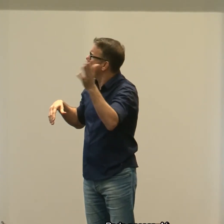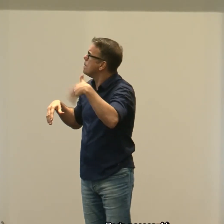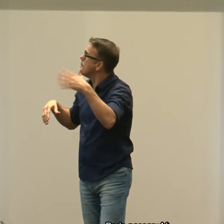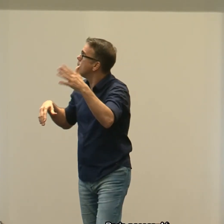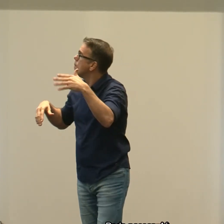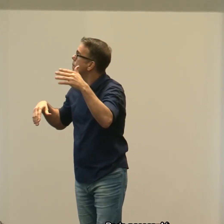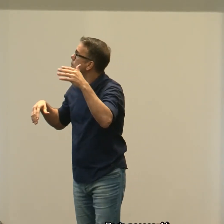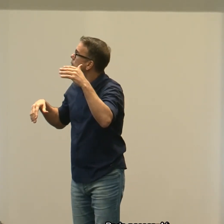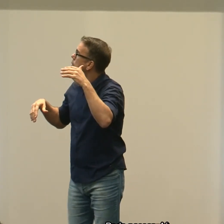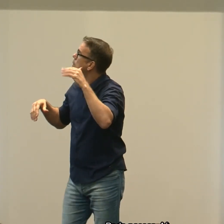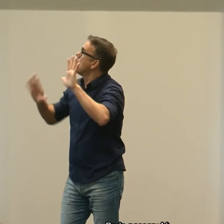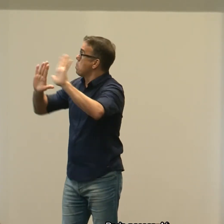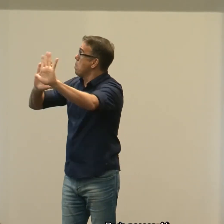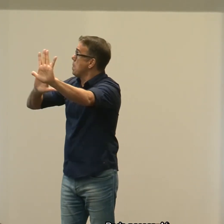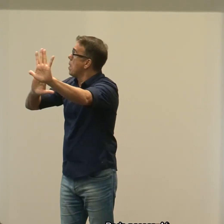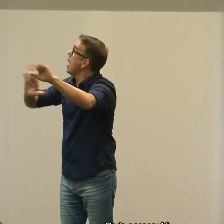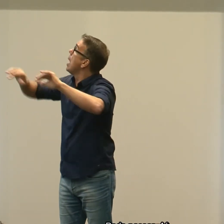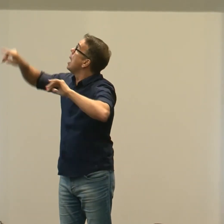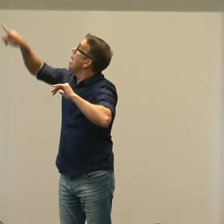Pode passar. Aí.